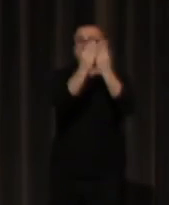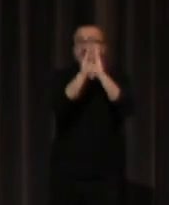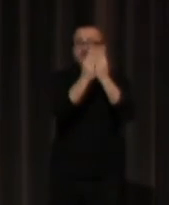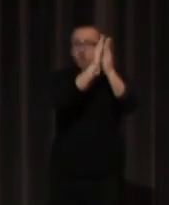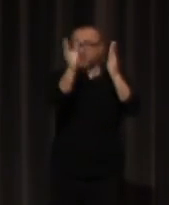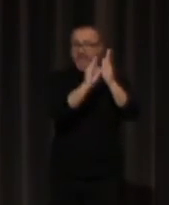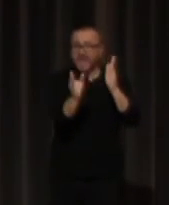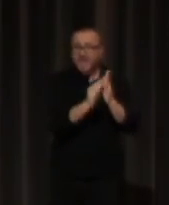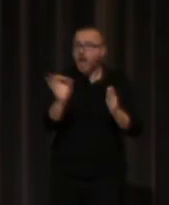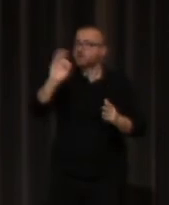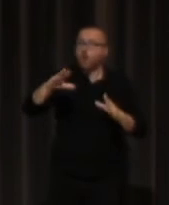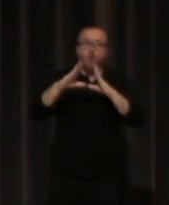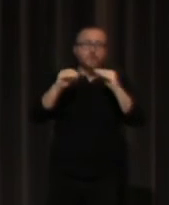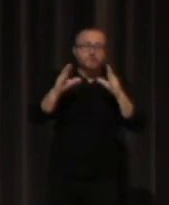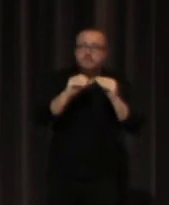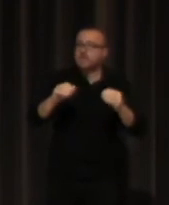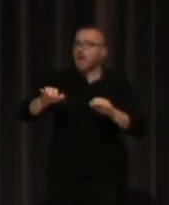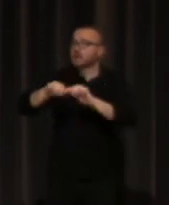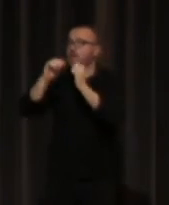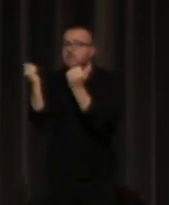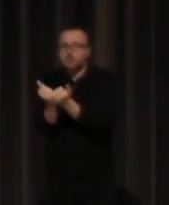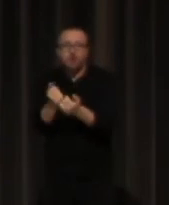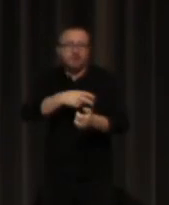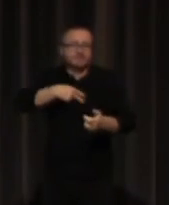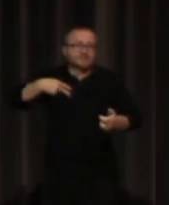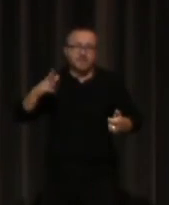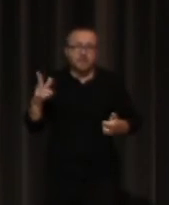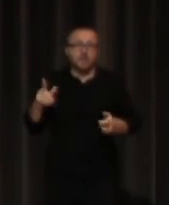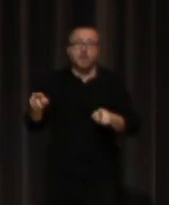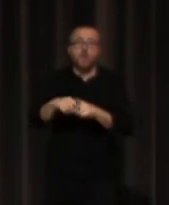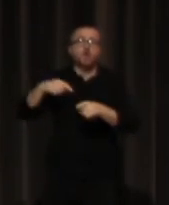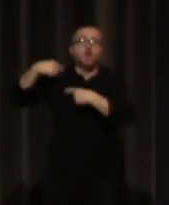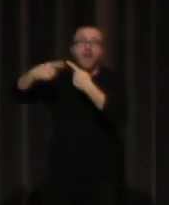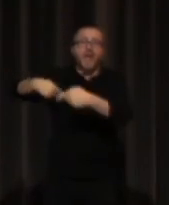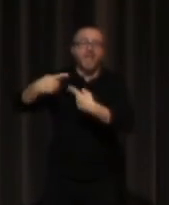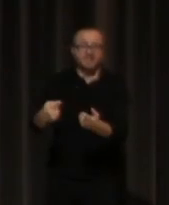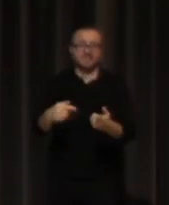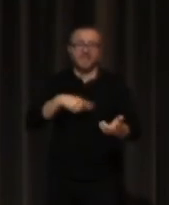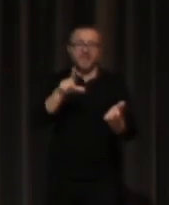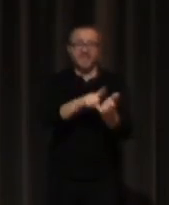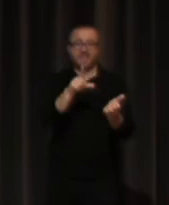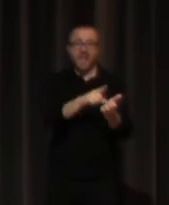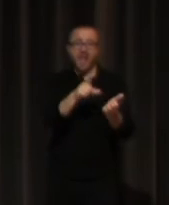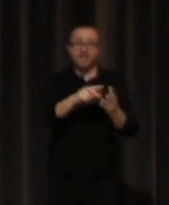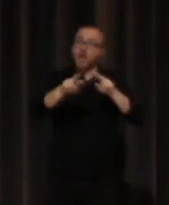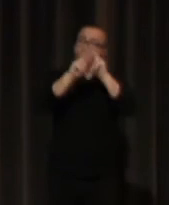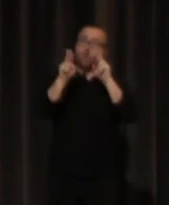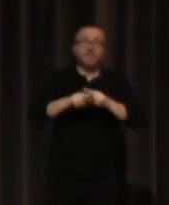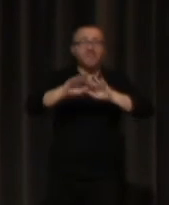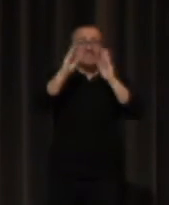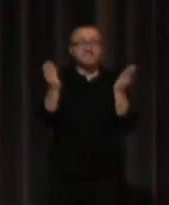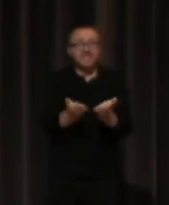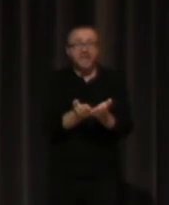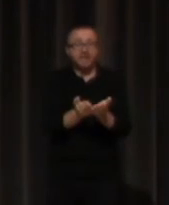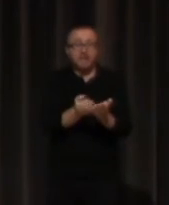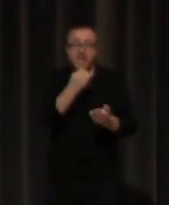les universitats i a les escoles com a llegat literari, com a welt literatur, com a la literatura universal, no estigui